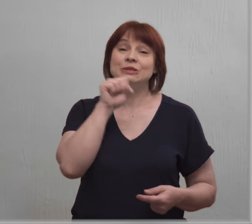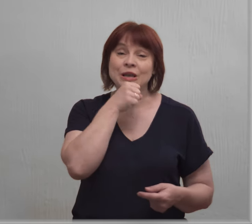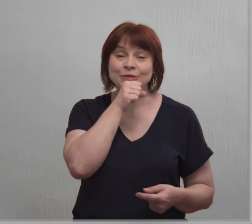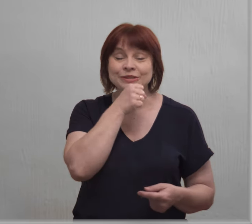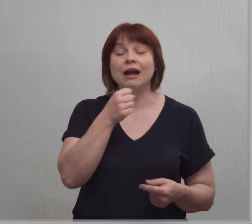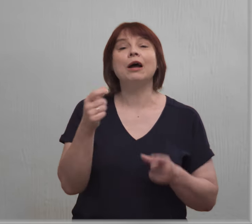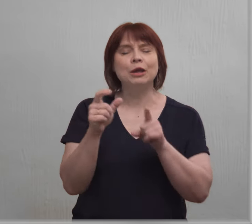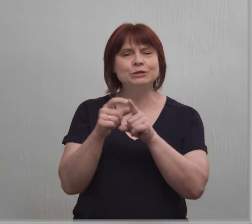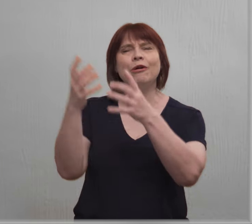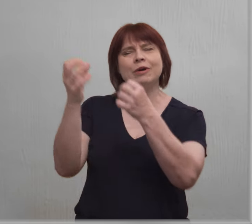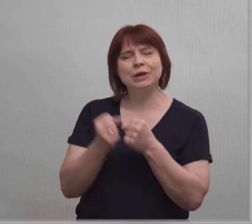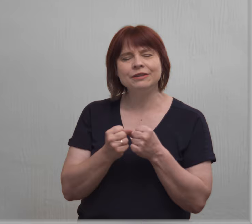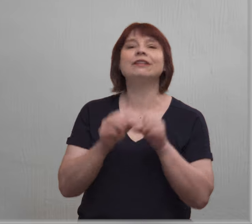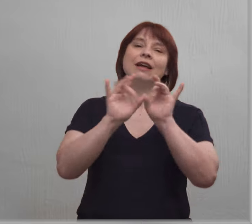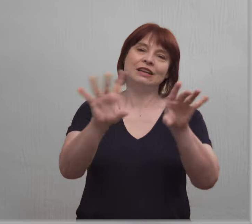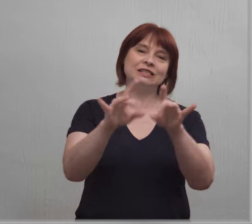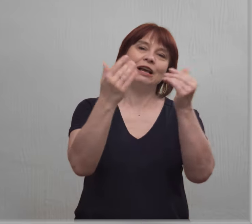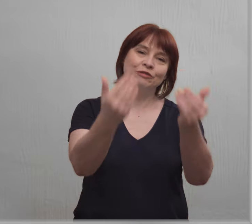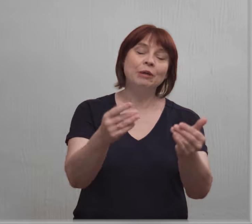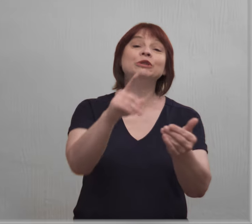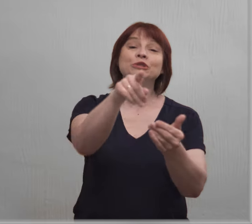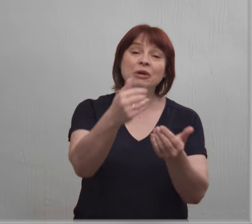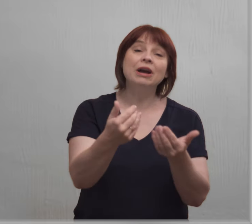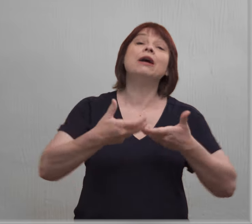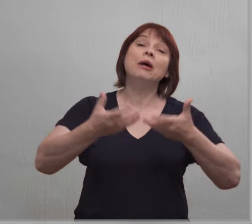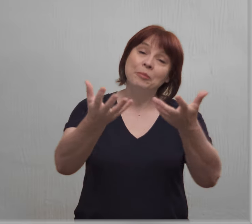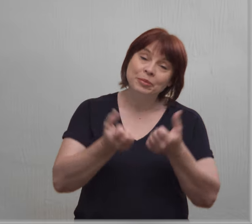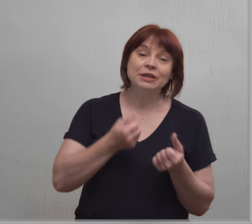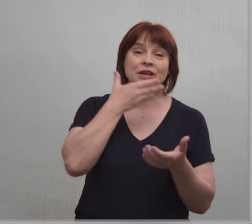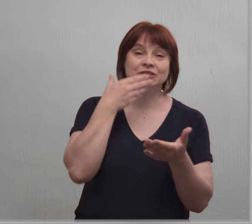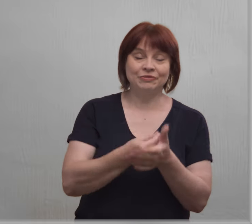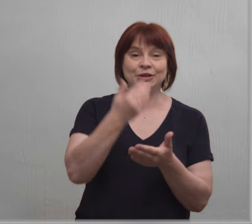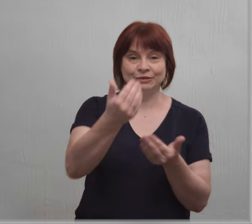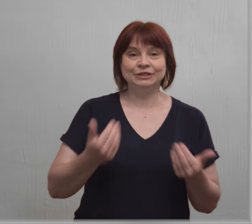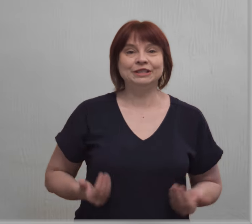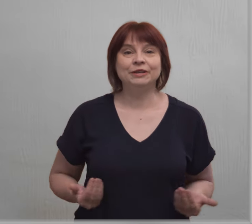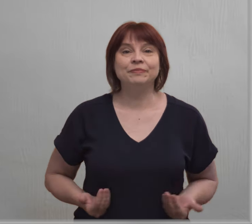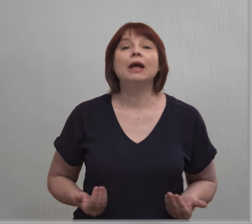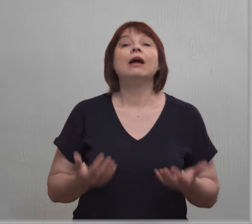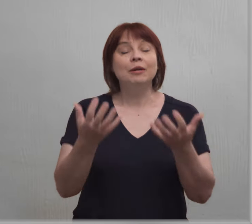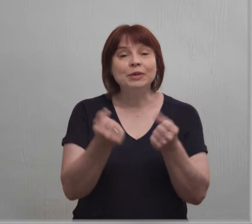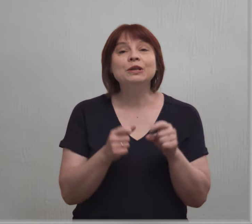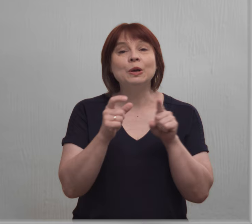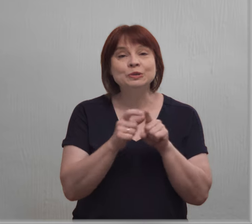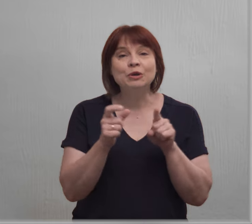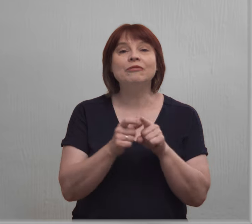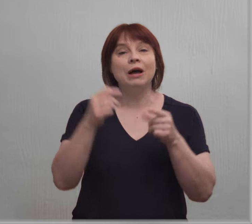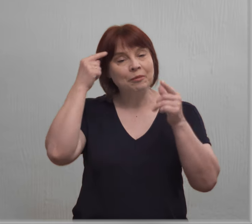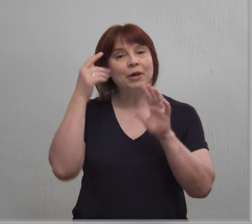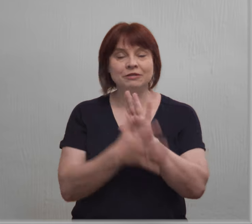мне, и делюсь с вами, дорогие. Примите это в свою жизнь, и хорошего вам сегодня слова и откровения от